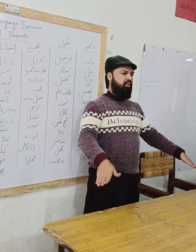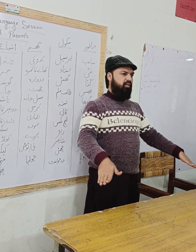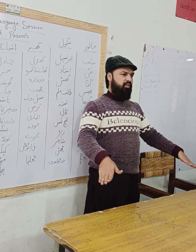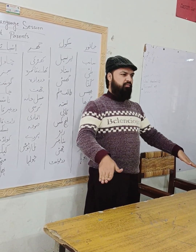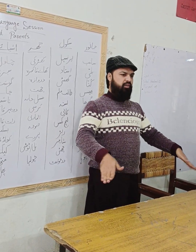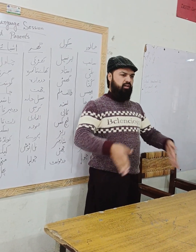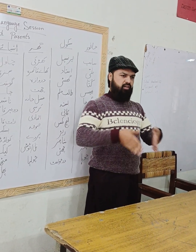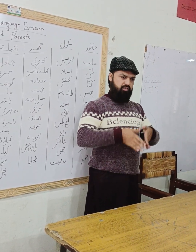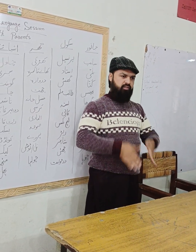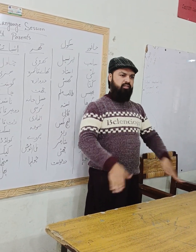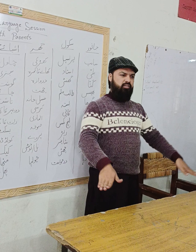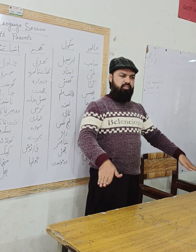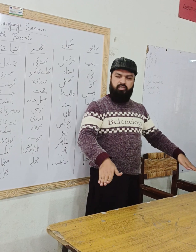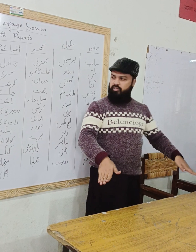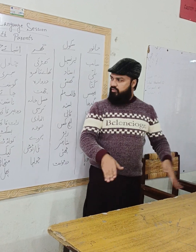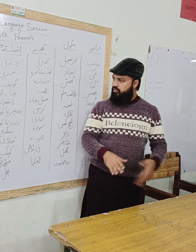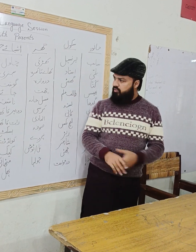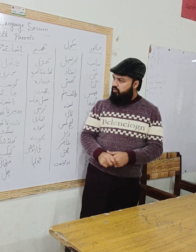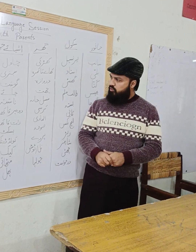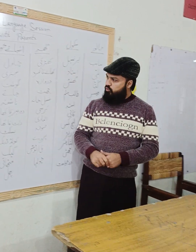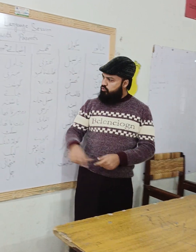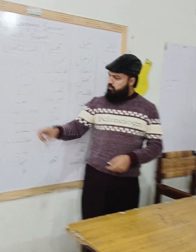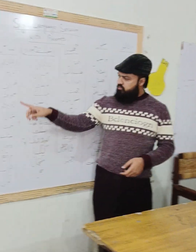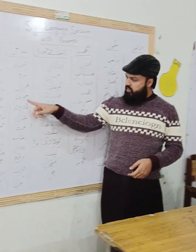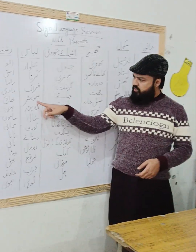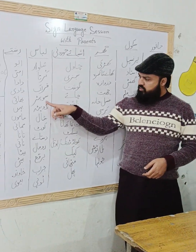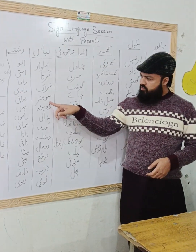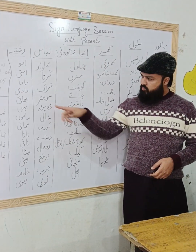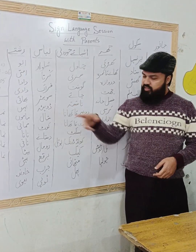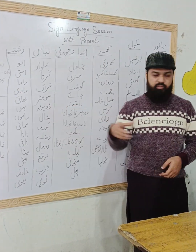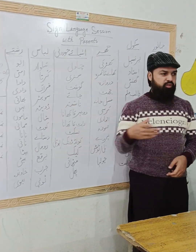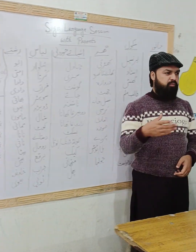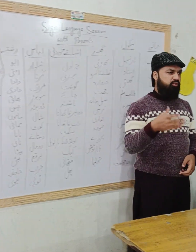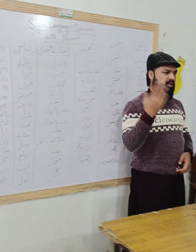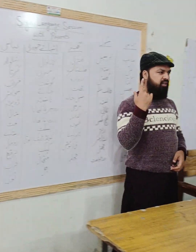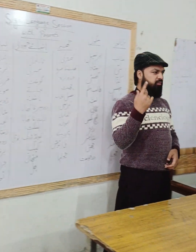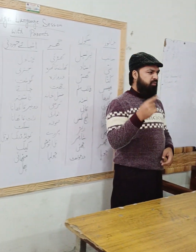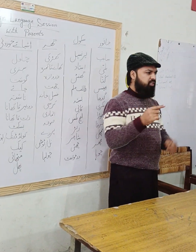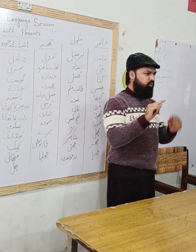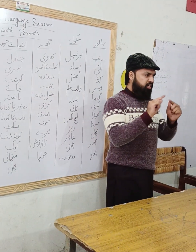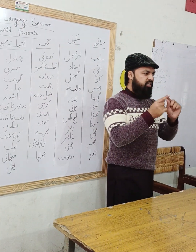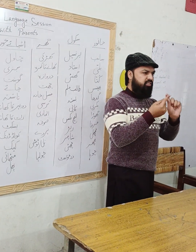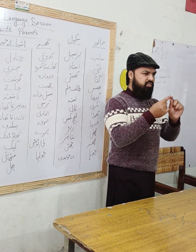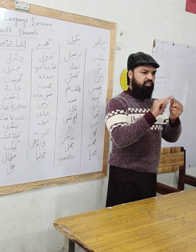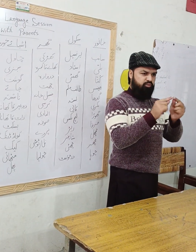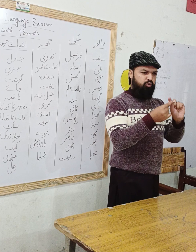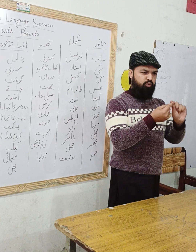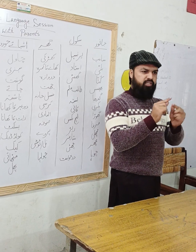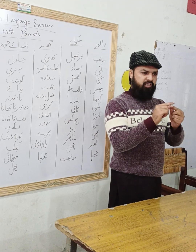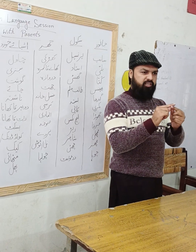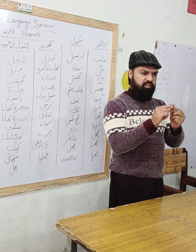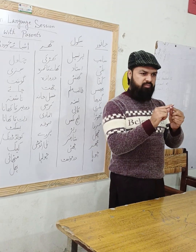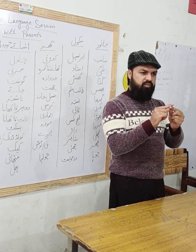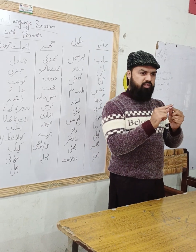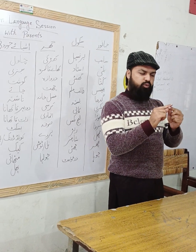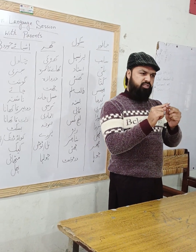आएगा फ्रॉक। ठीक है, उसके बाद स्वेटर, स्वेटर जो कि बहुत पहले आपको पता वो नीडल्स के साथ उसको बुना जाता था, उसी से ये